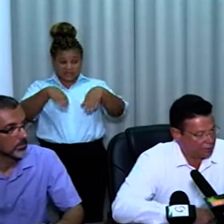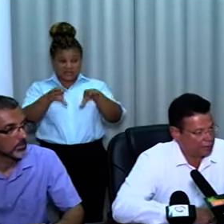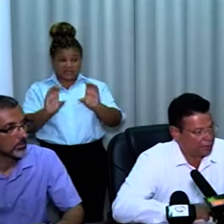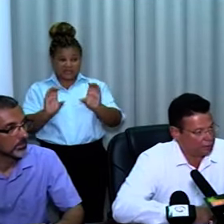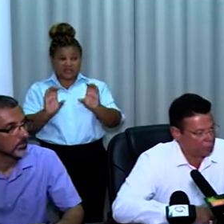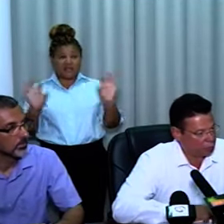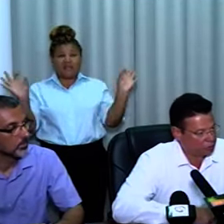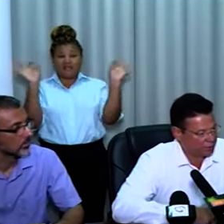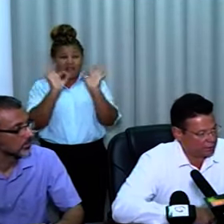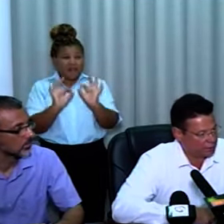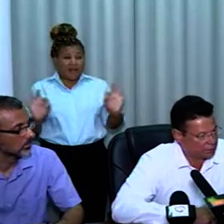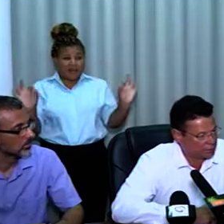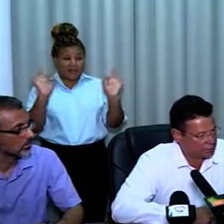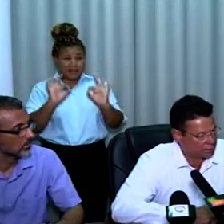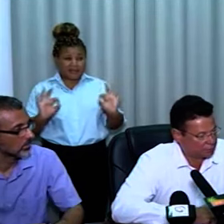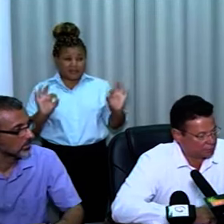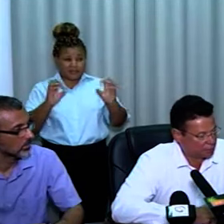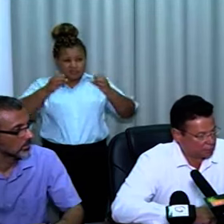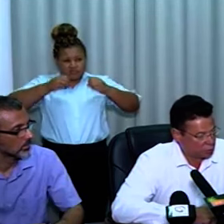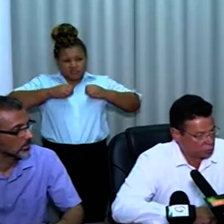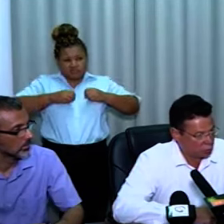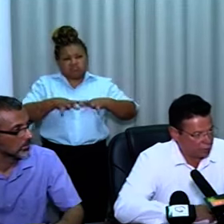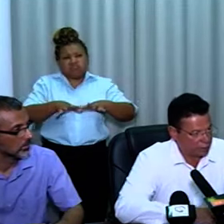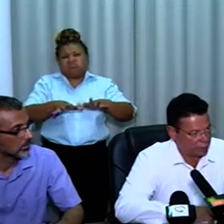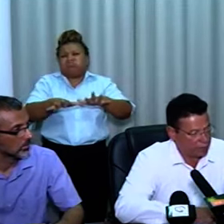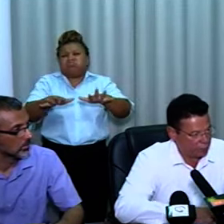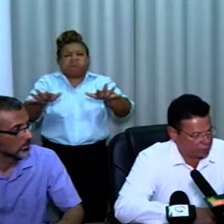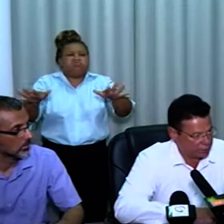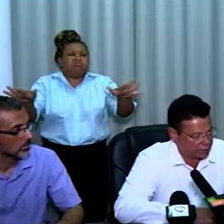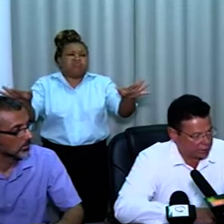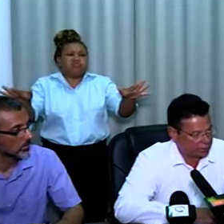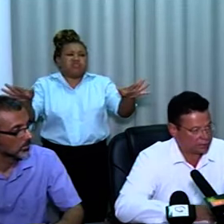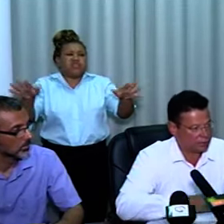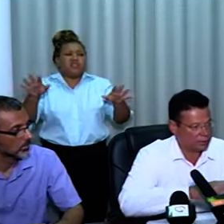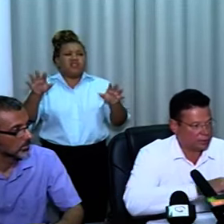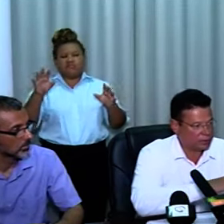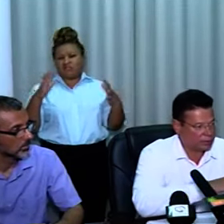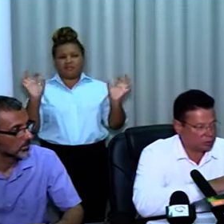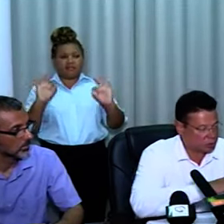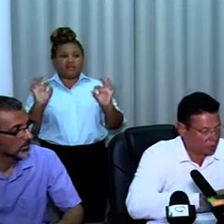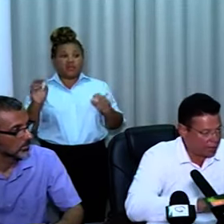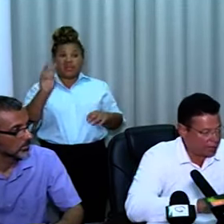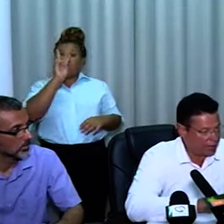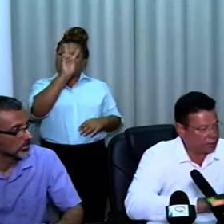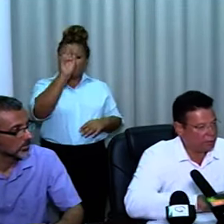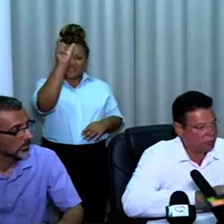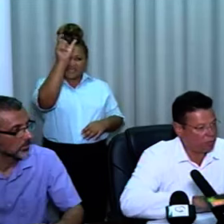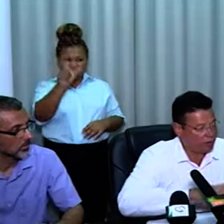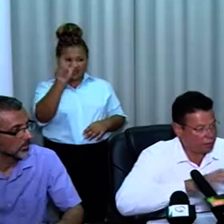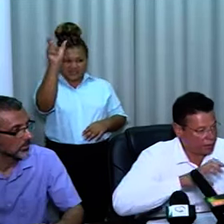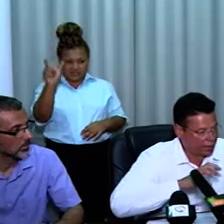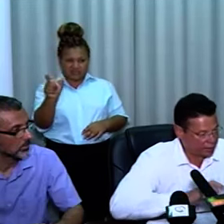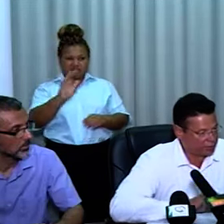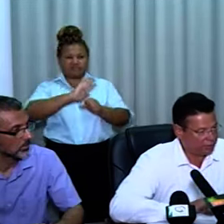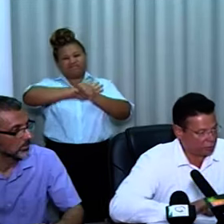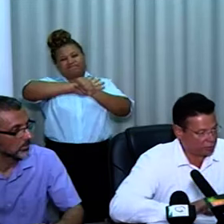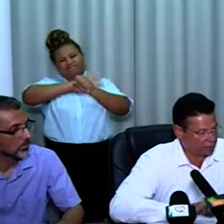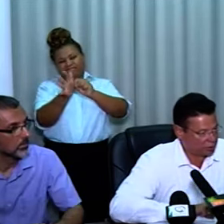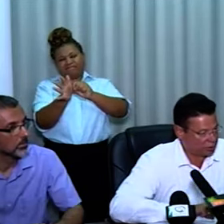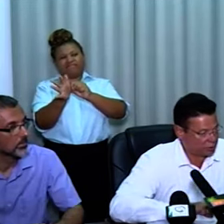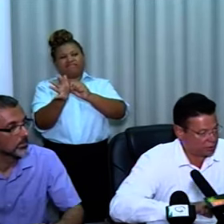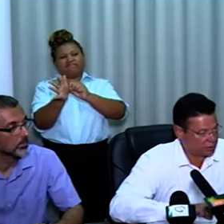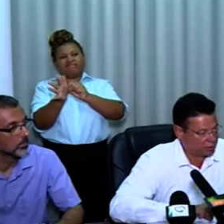comme imported cases. So, les imported cases sont guidelines pour faire active